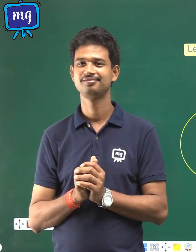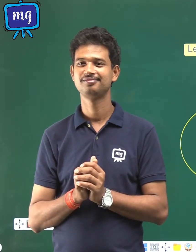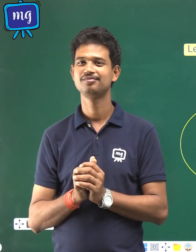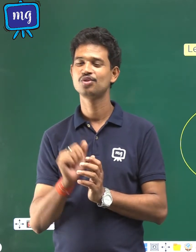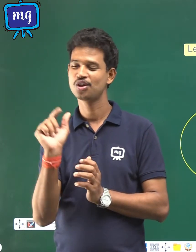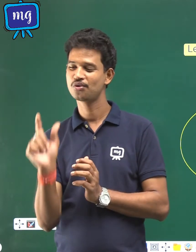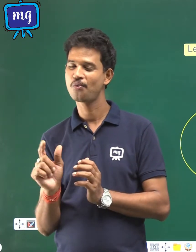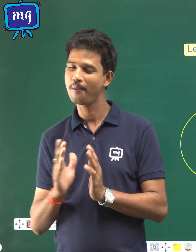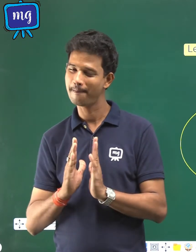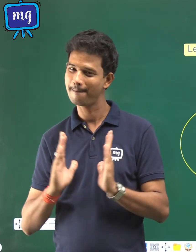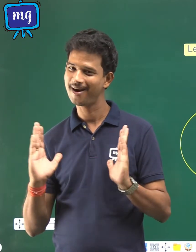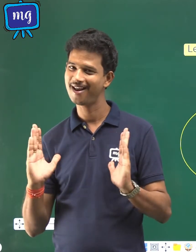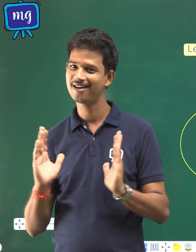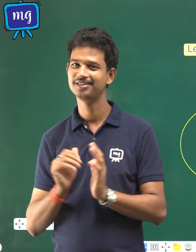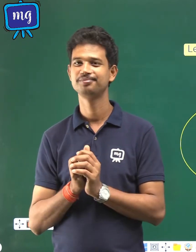capital U